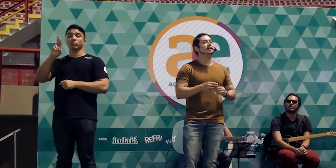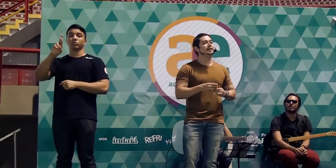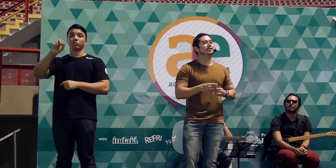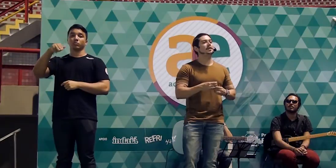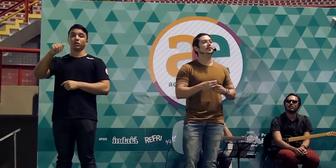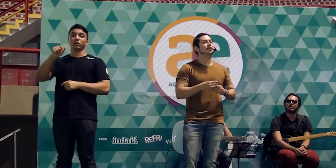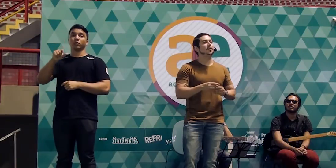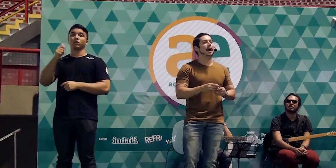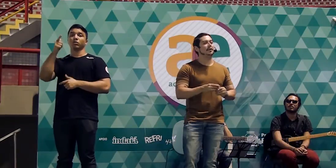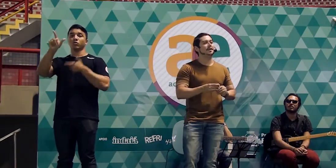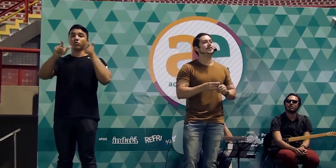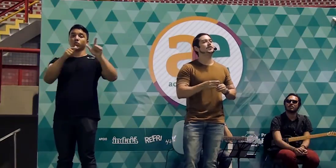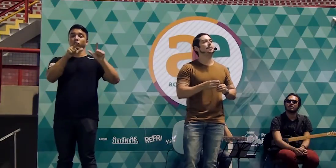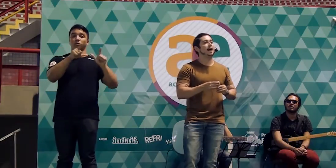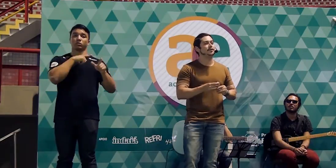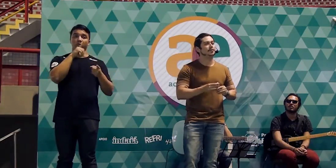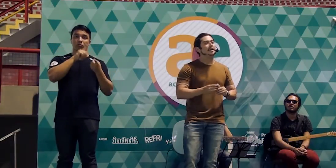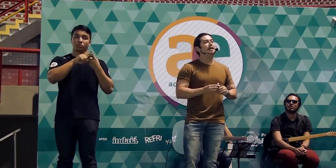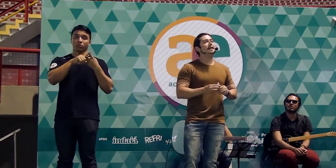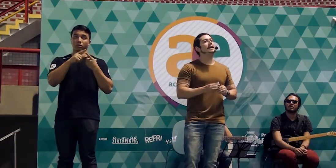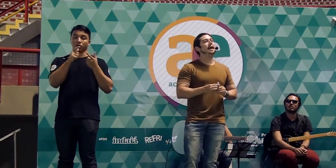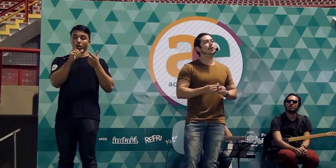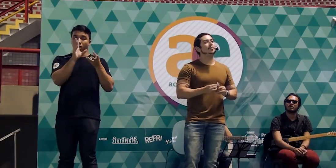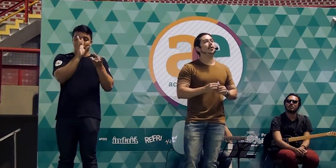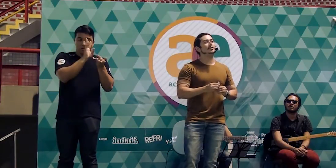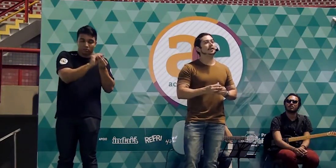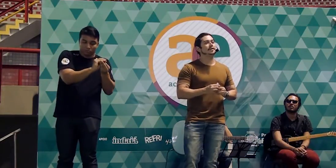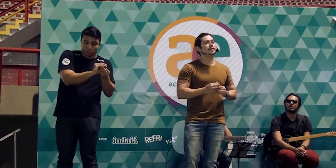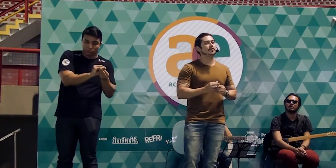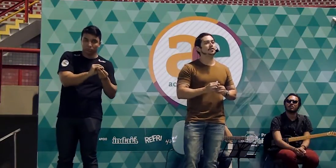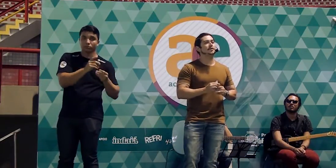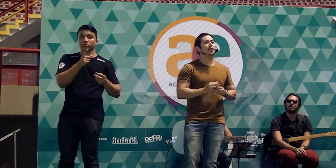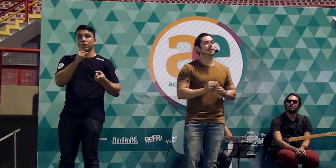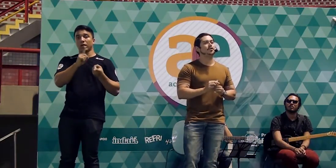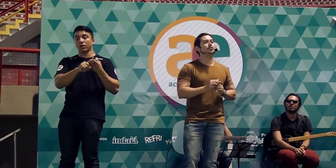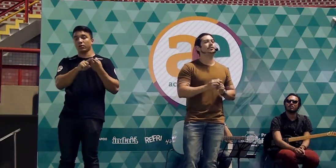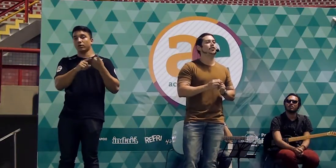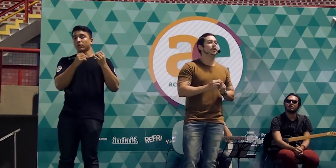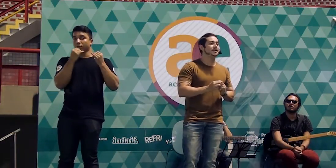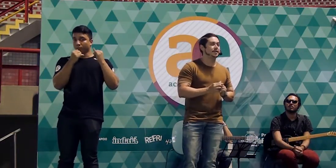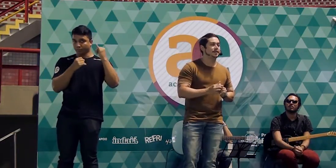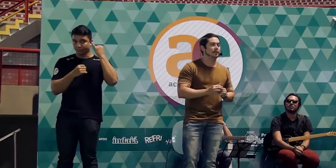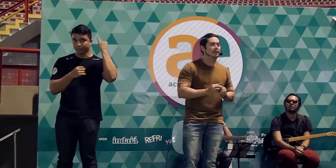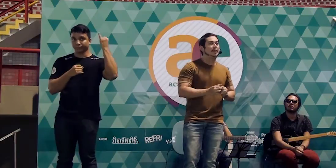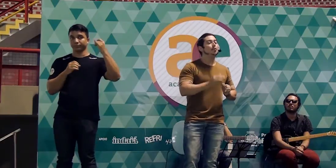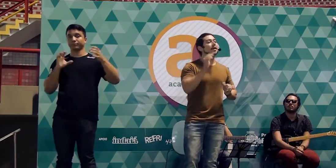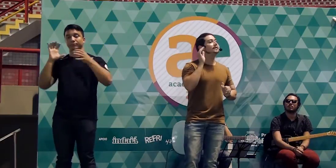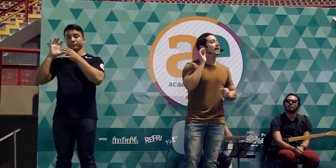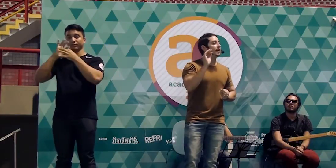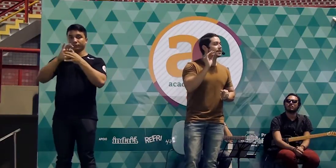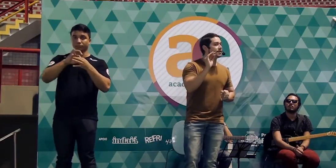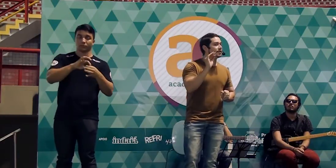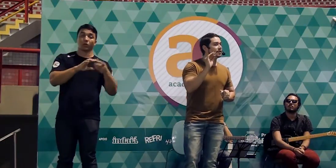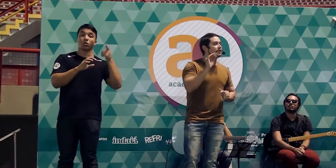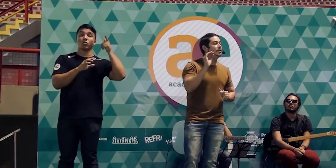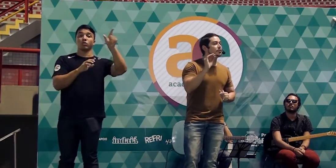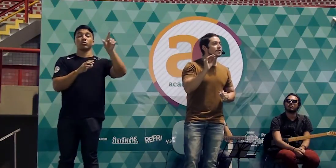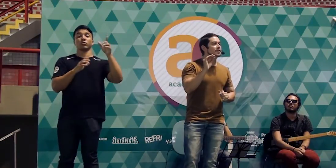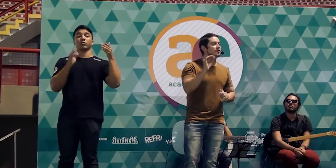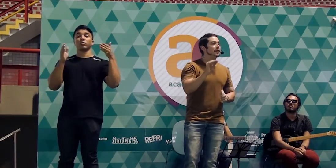outras bandas que figuraram nesse espaço e que eram importantes nas suas formas de contextualização. Uma